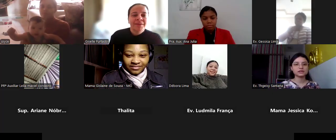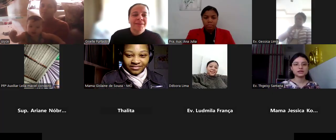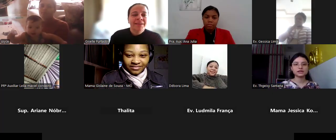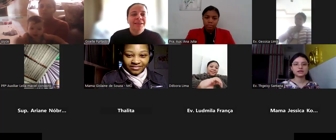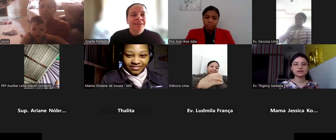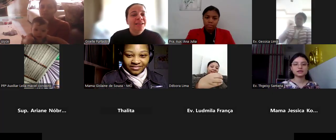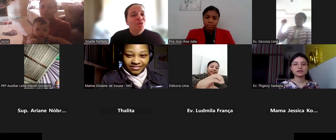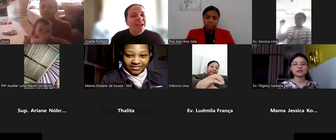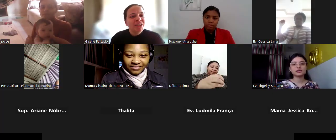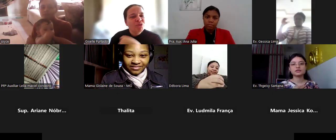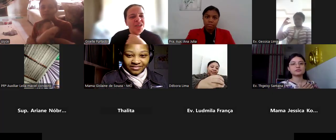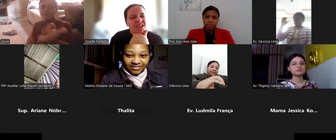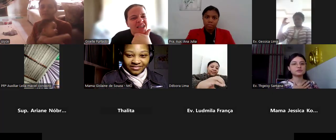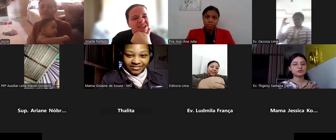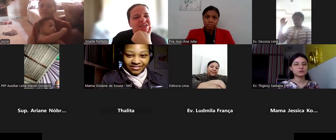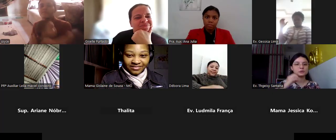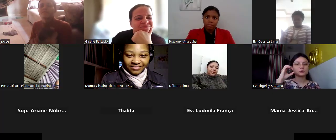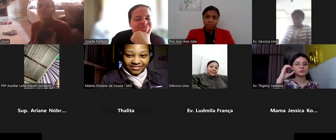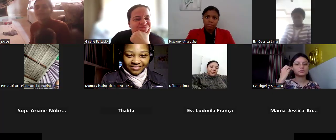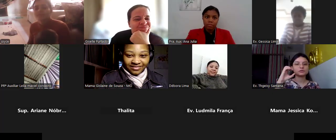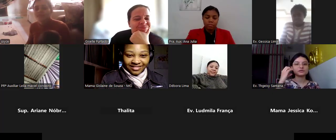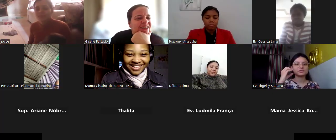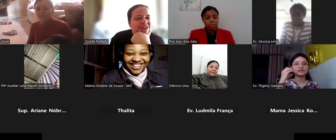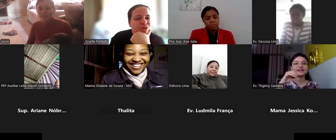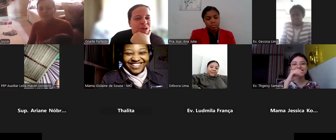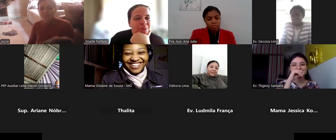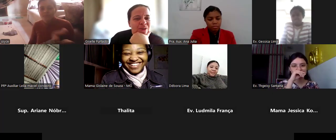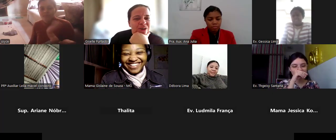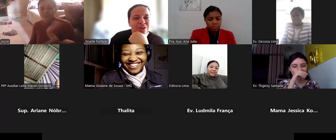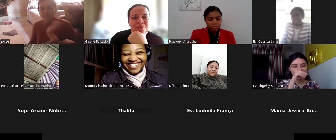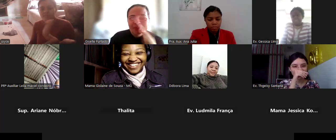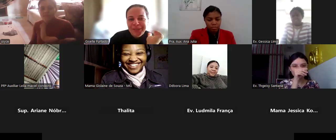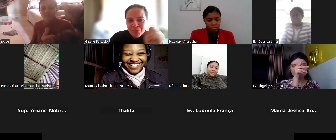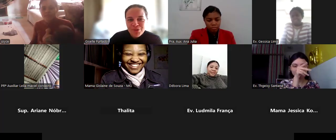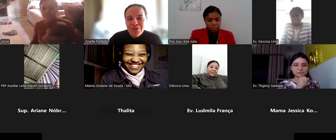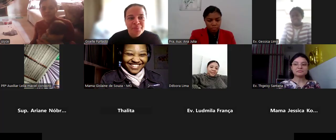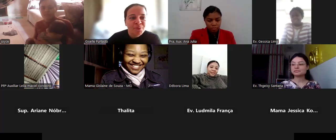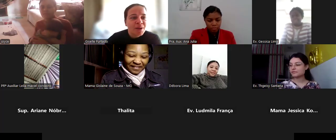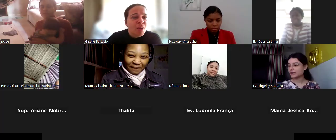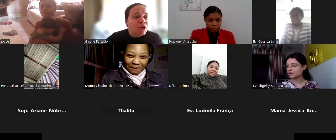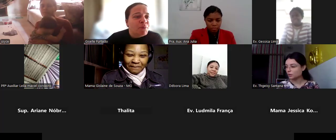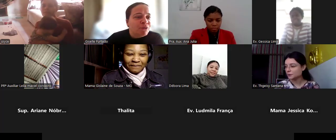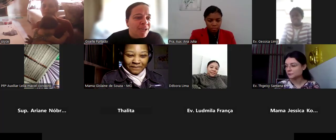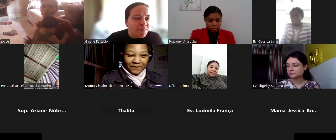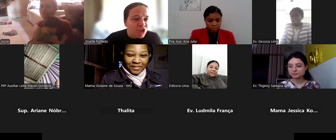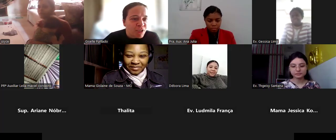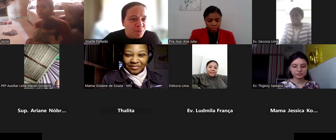E limonada, não sei, esqueci. Esse eu não vou lembrar agora, não. Mas depois eu lembro. Pode perguntar, irmã Joyce, por